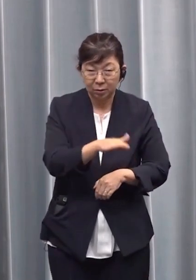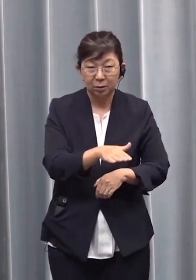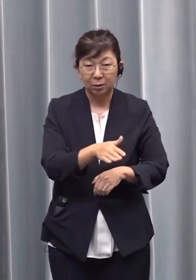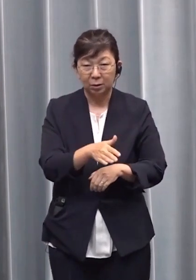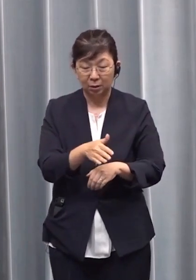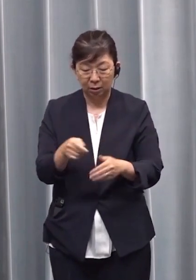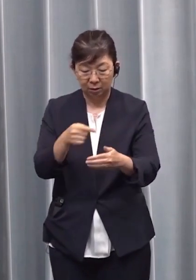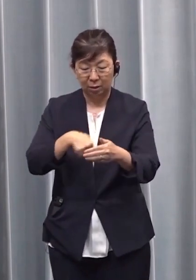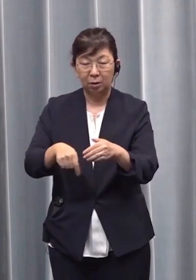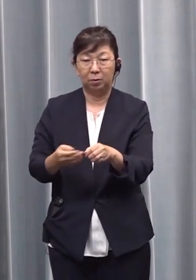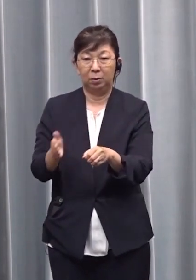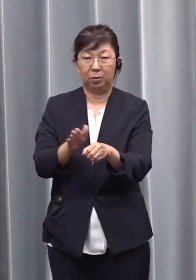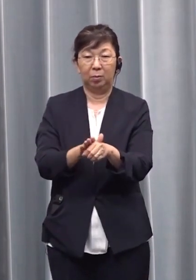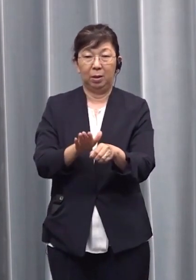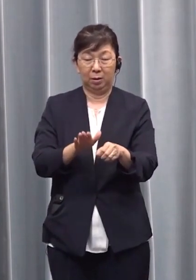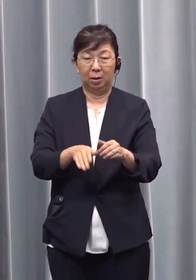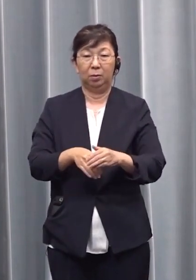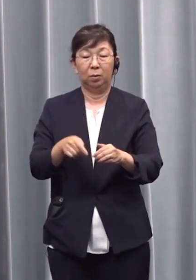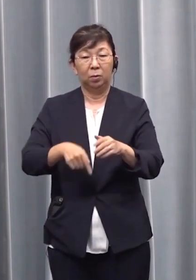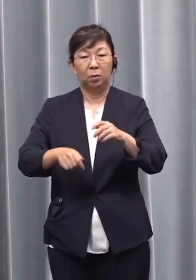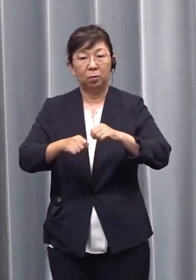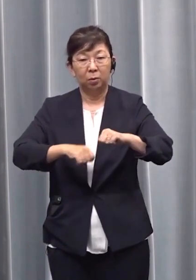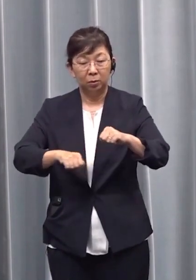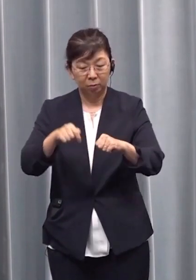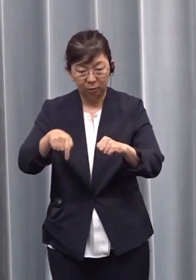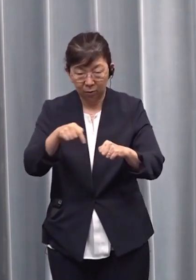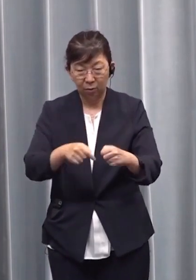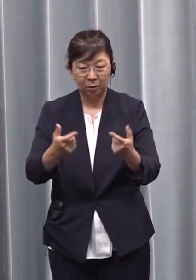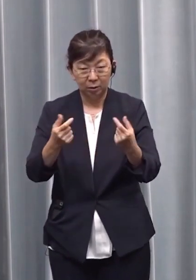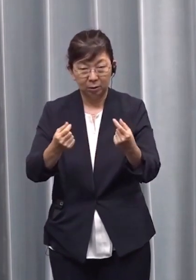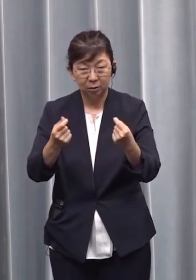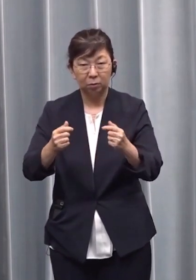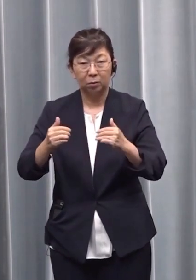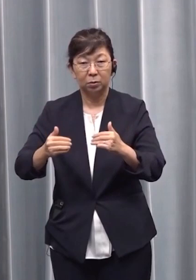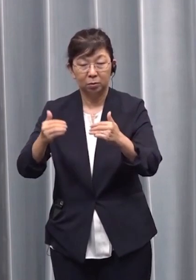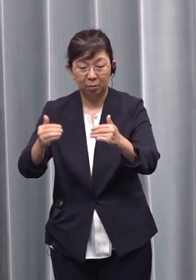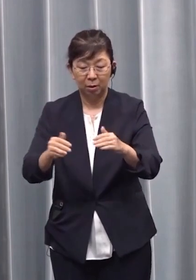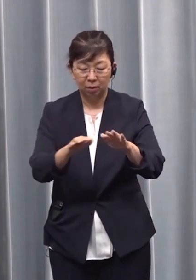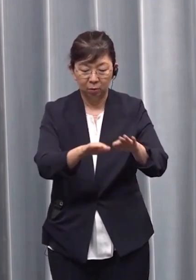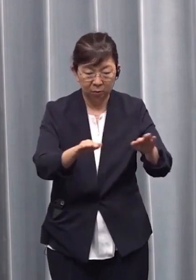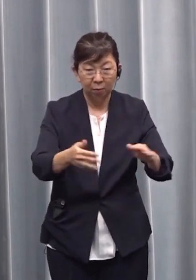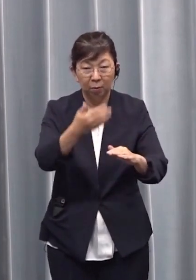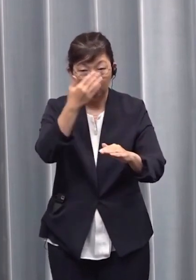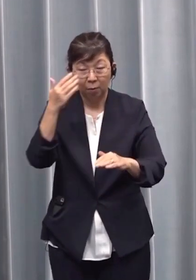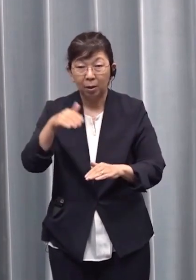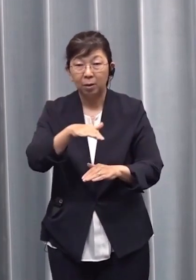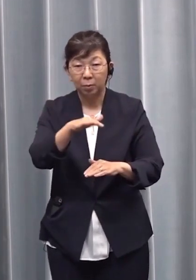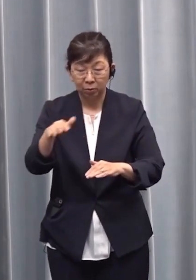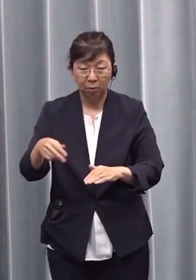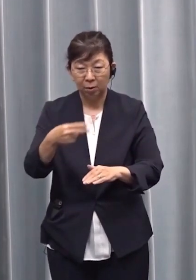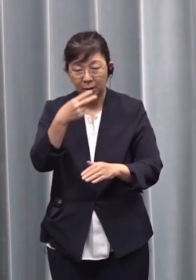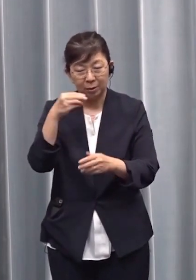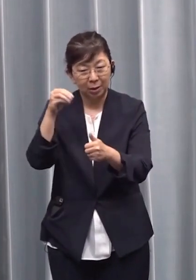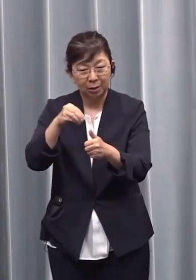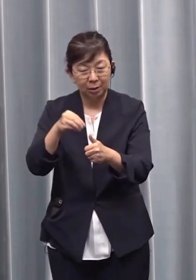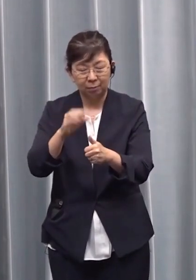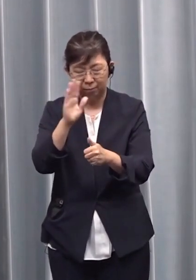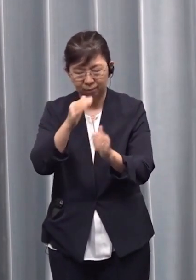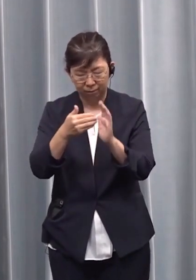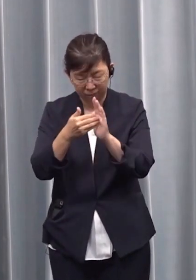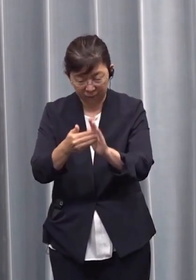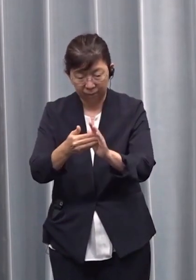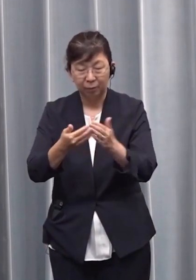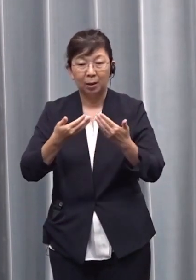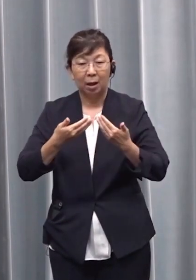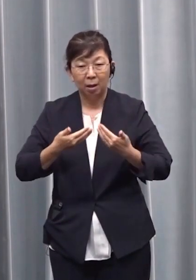り込まれています。こうした取り組みをしっかりと進め、子どもや若者が性被害に遭うことなく安心